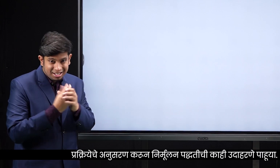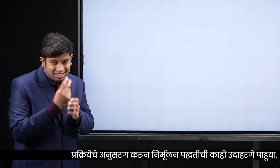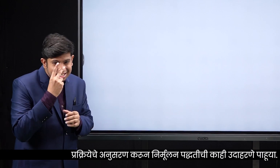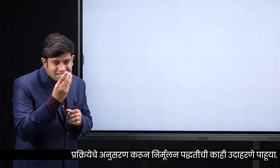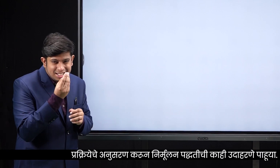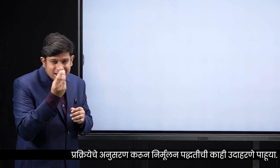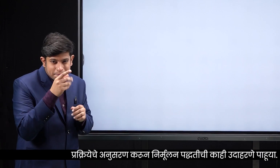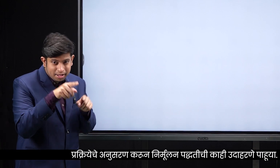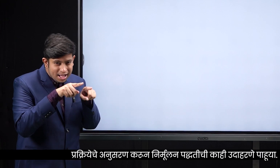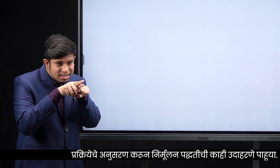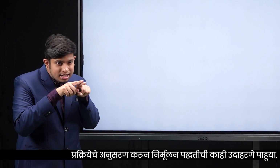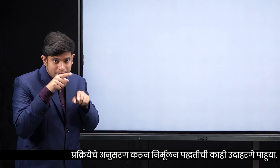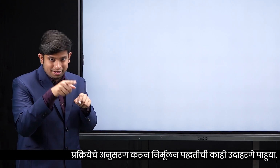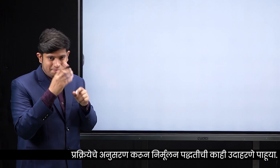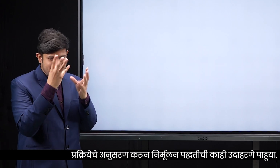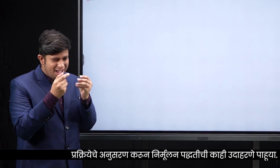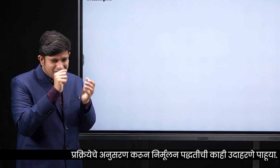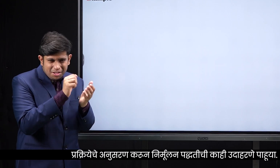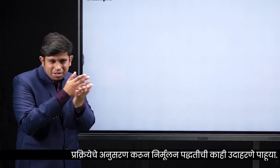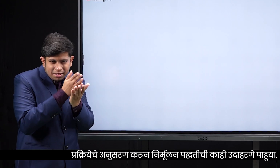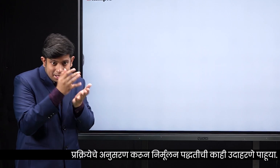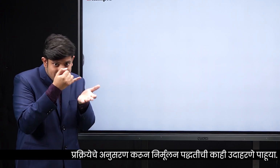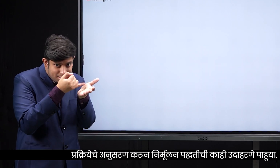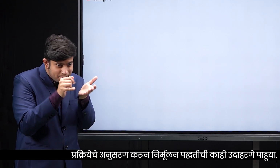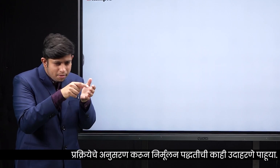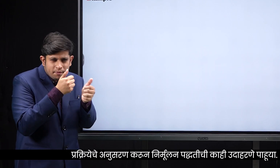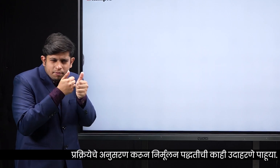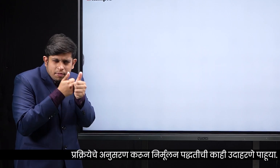प्रक्रियेचे अनुसरण करून निर्मूलन पद्धतीची काही उदाहरणे पाहूया.